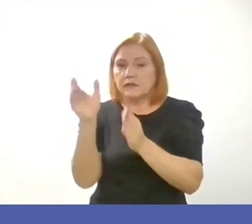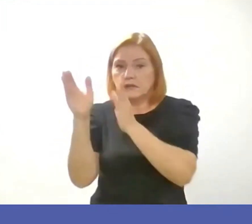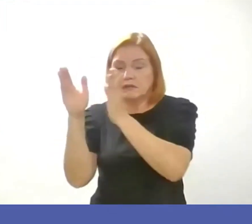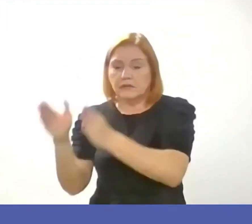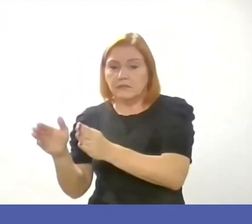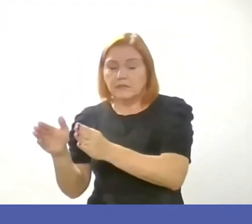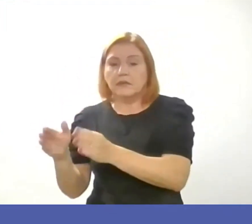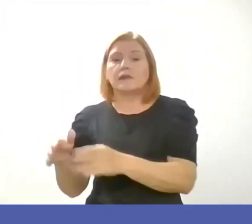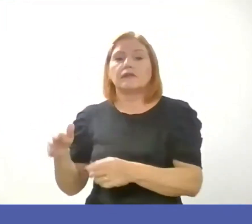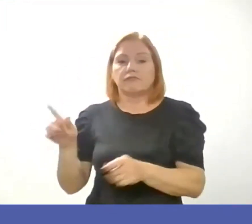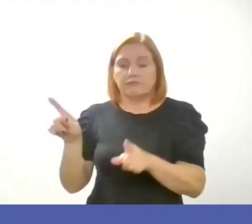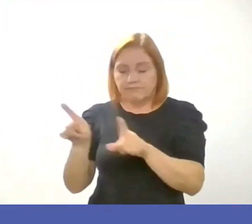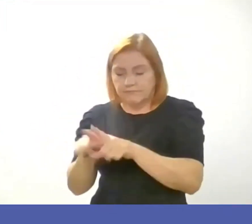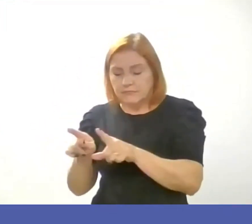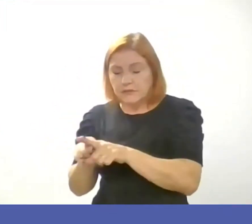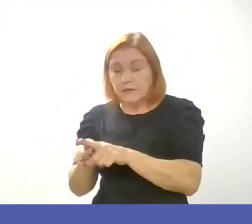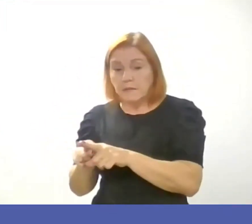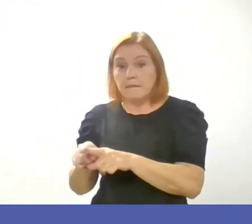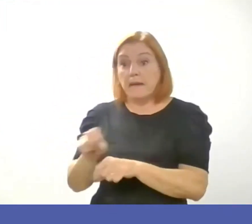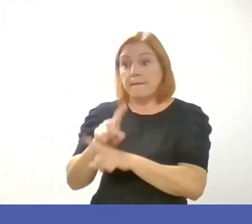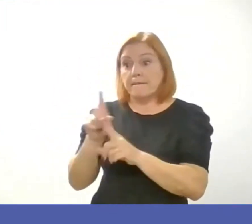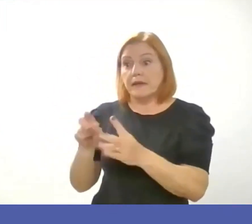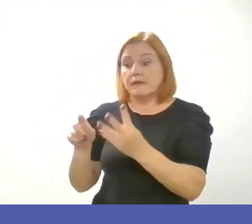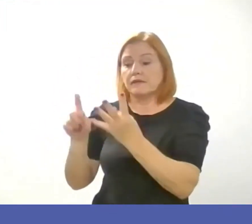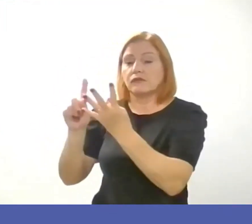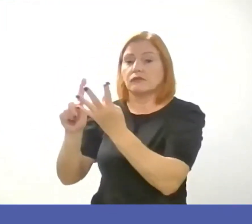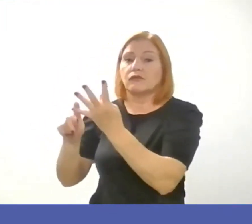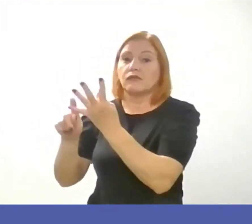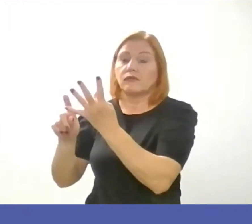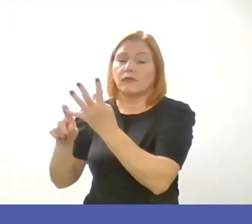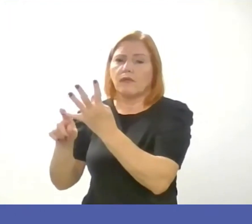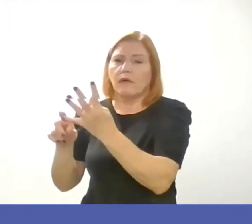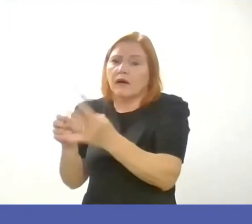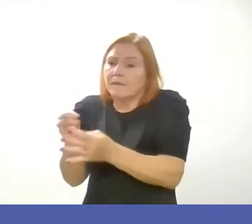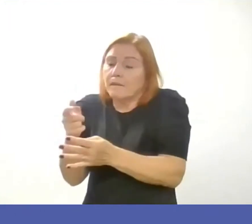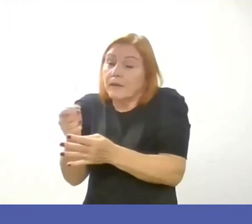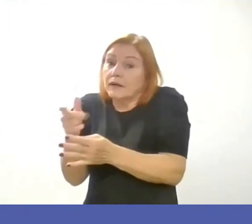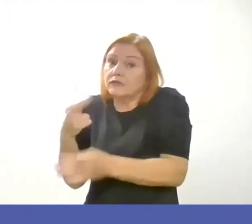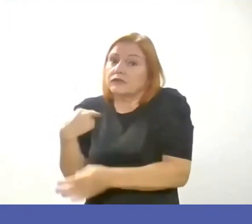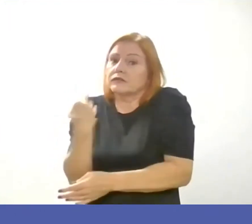irmão, já são os bem perto da gente.